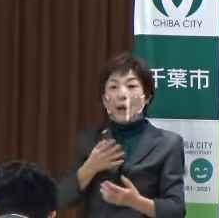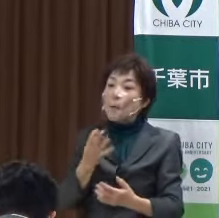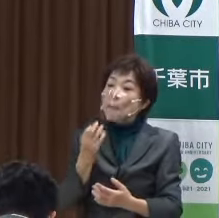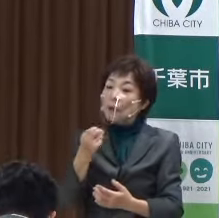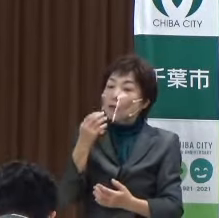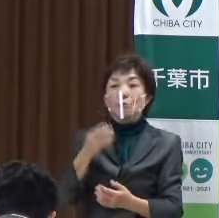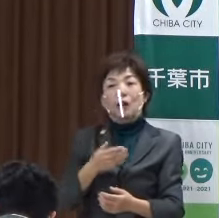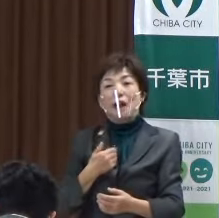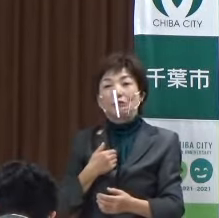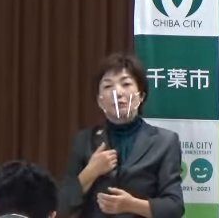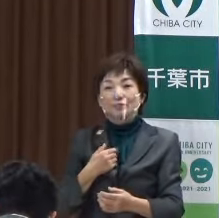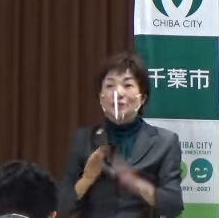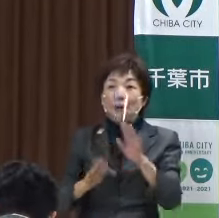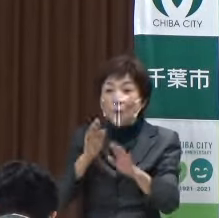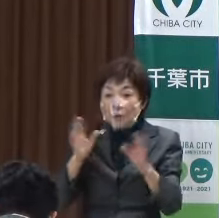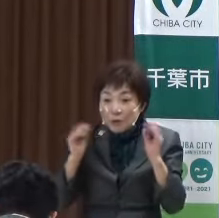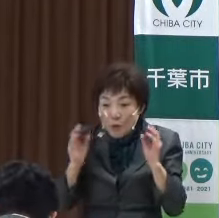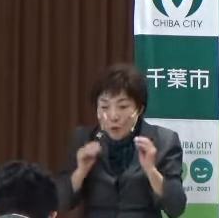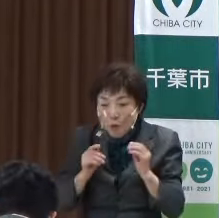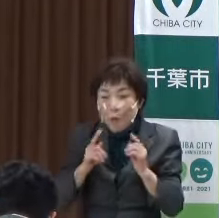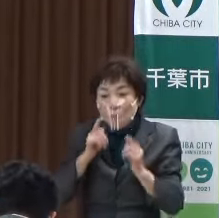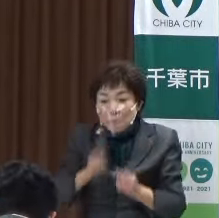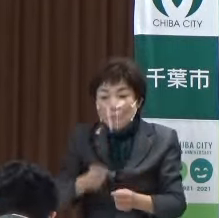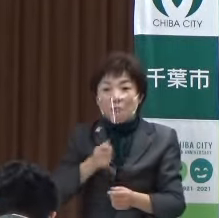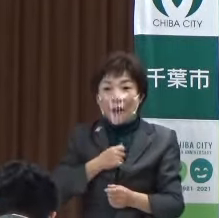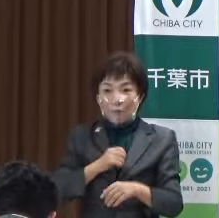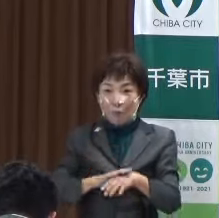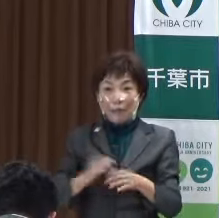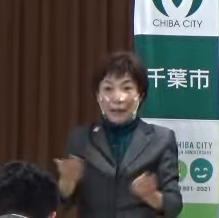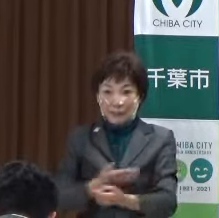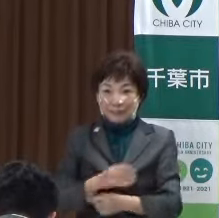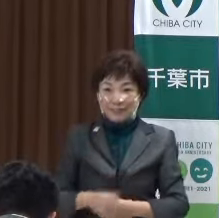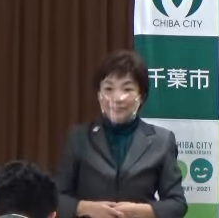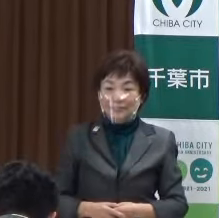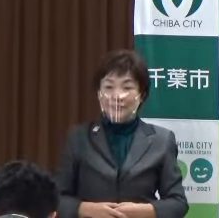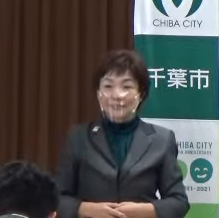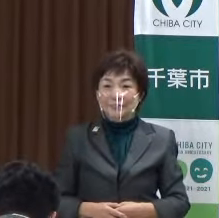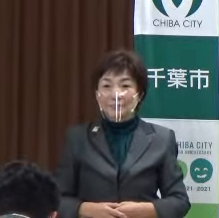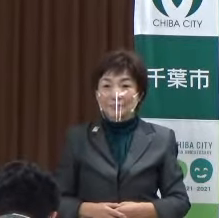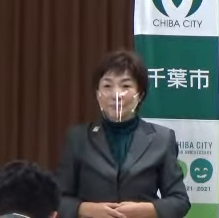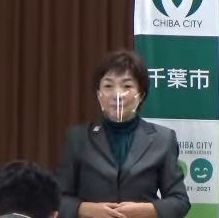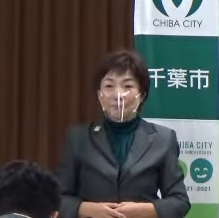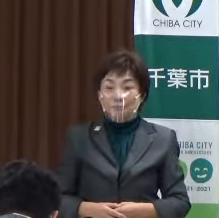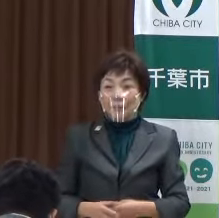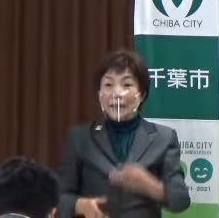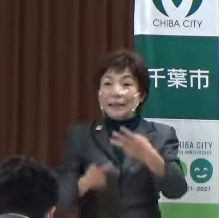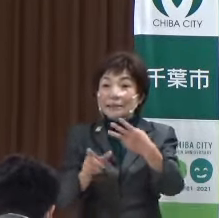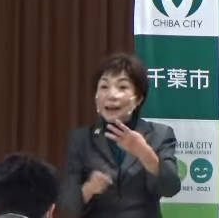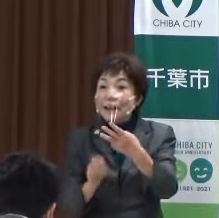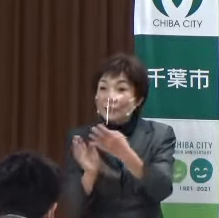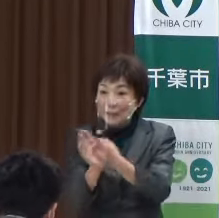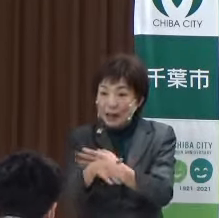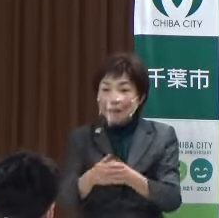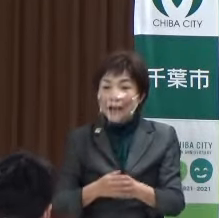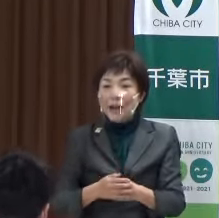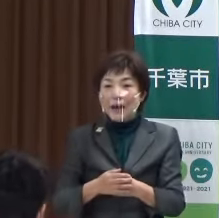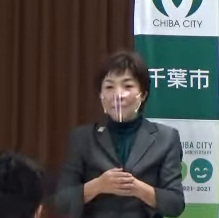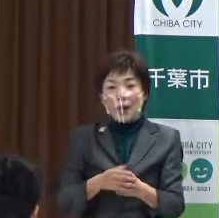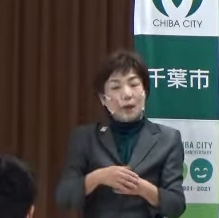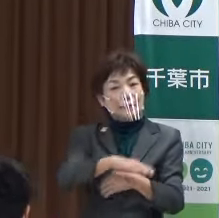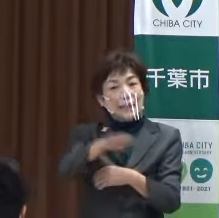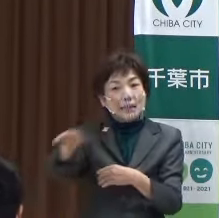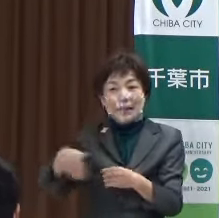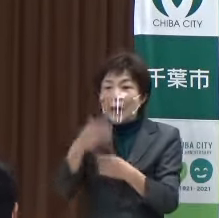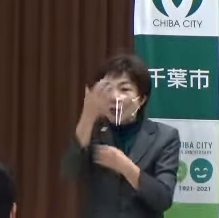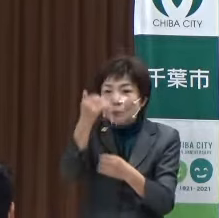たに窓口の混雑状況配信サービスを開始するものであります。 3月からは、それぞれの方